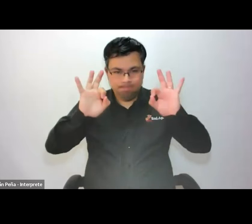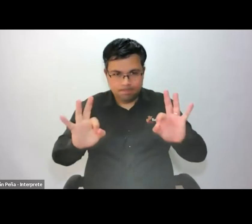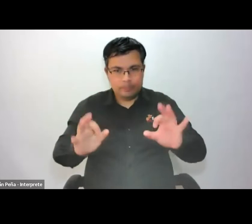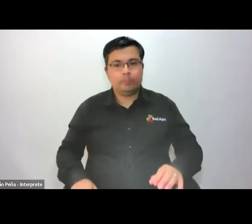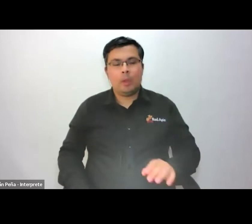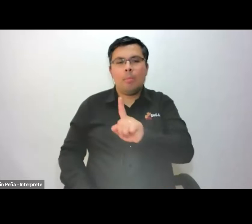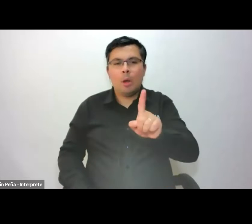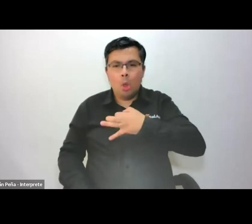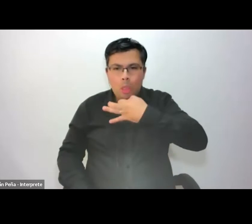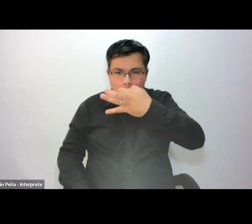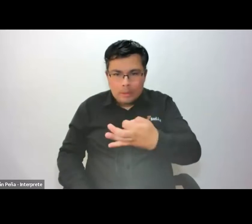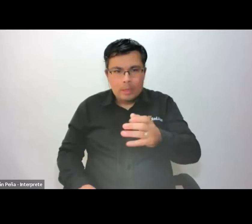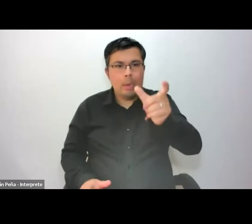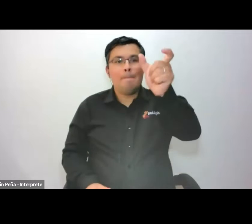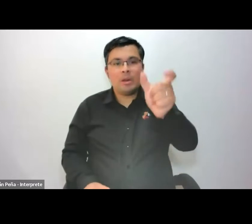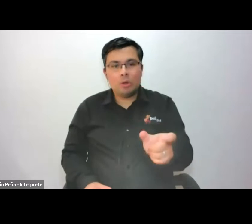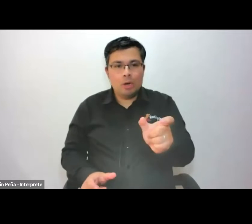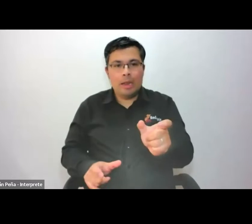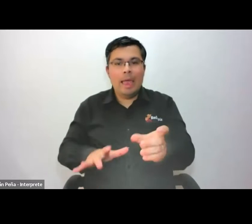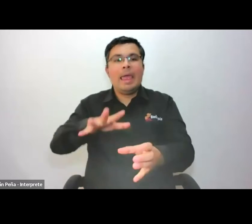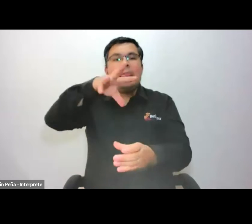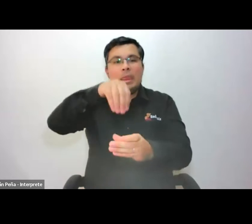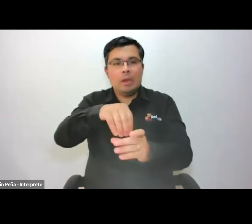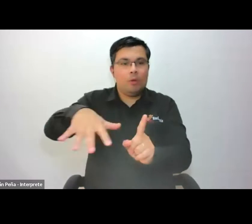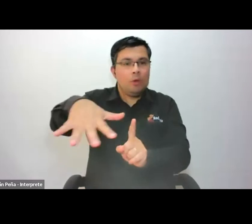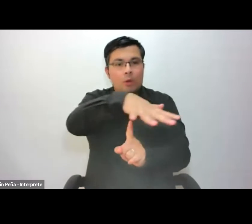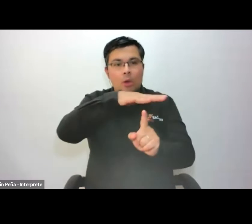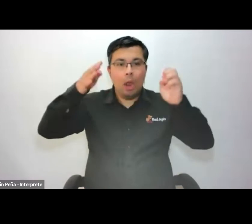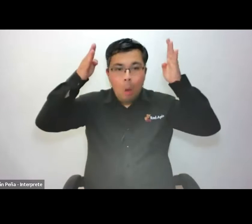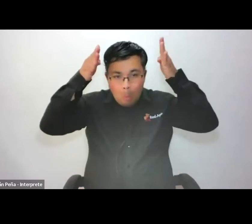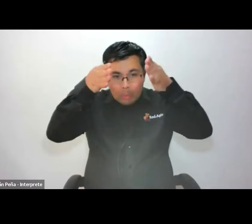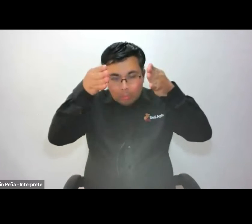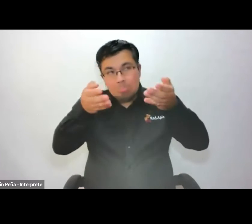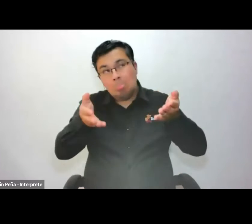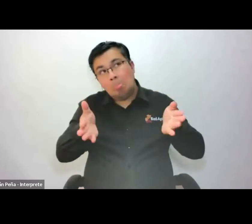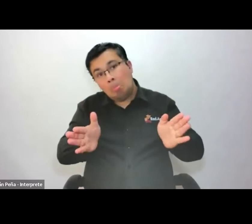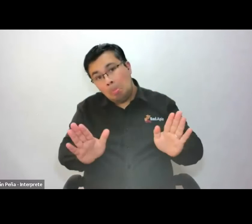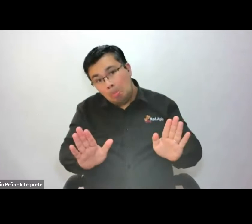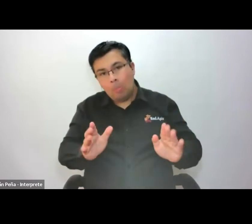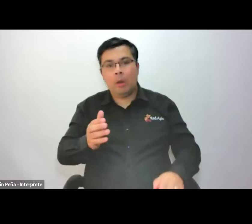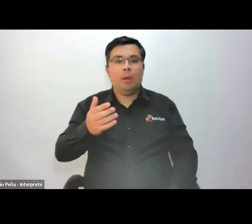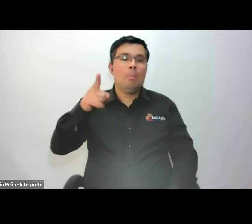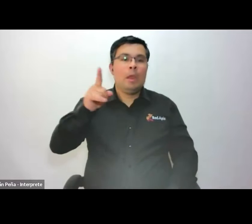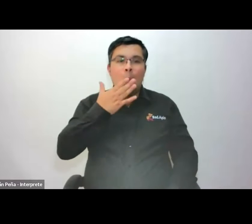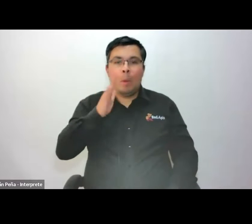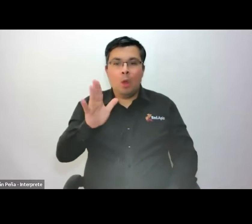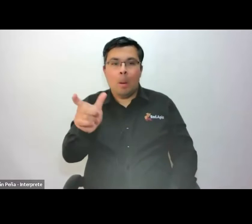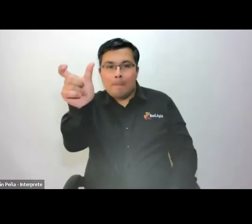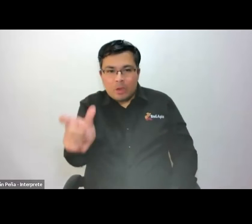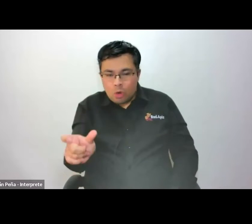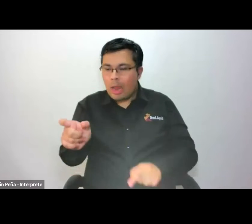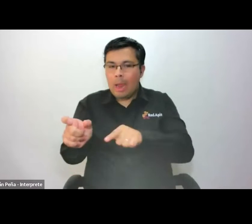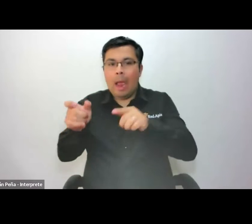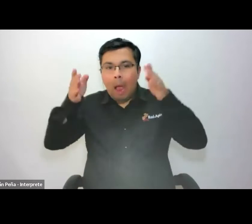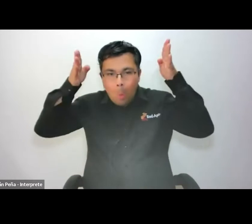dentro del espectro del autismo podría ser, pero lo que más están solicitando es persona autista, y por lo tanto cuando hablamos de la